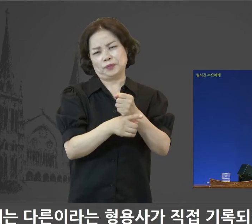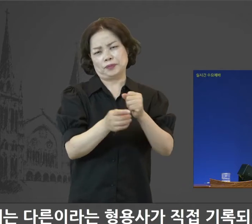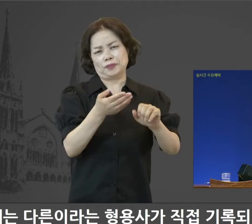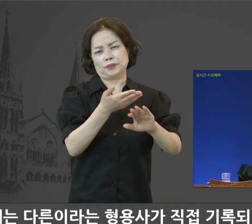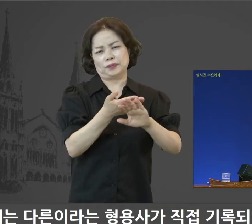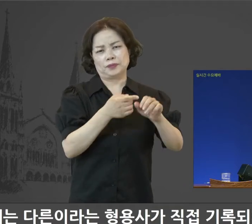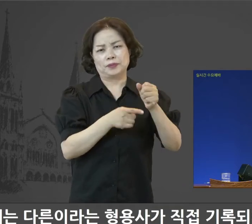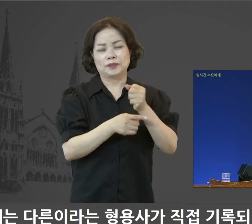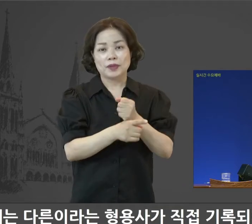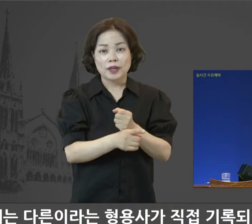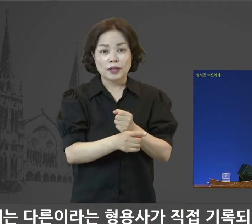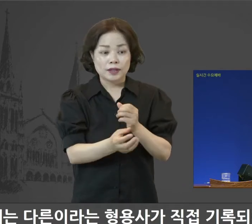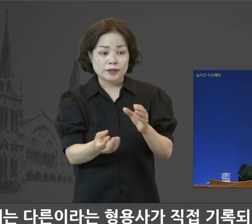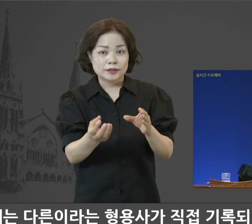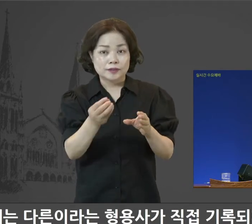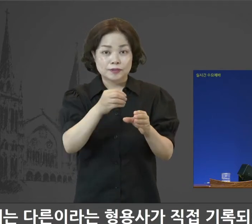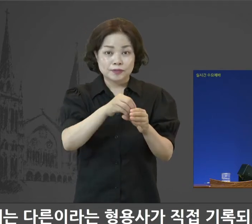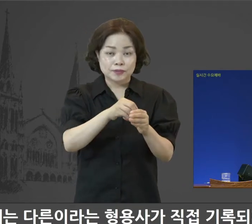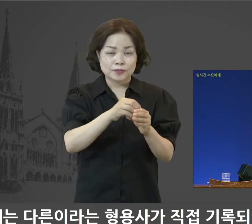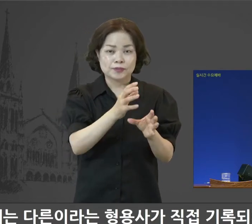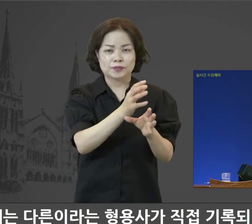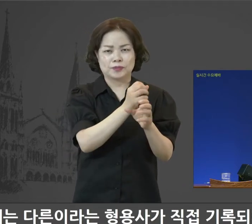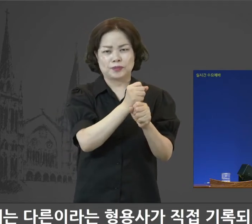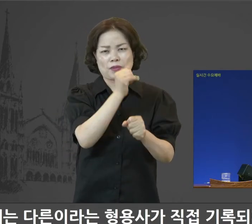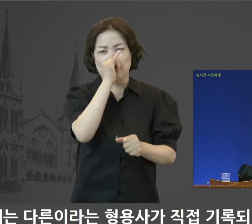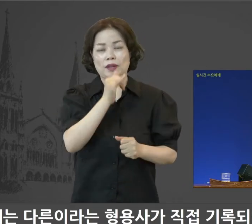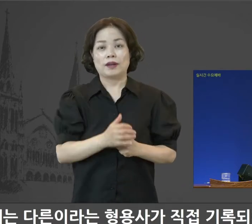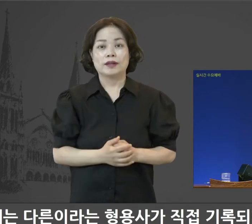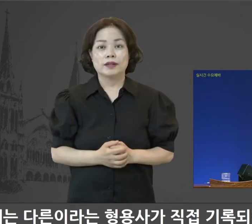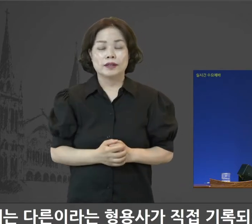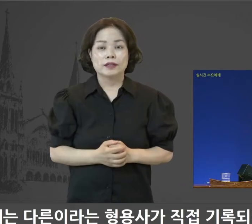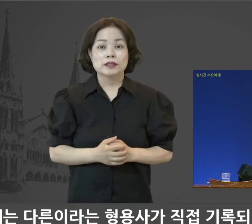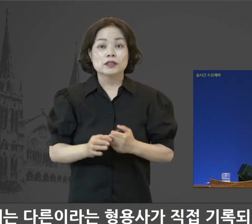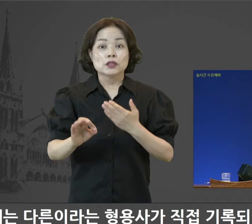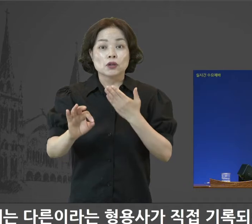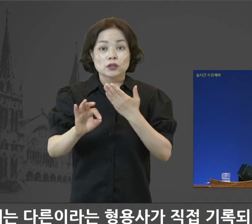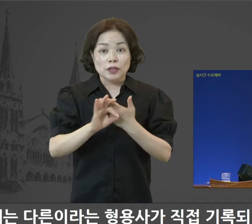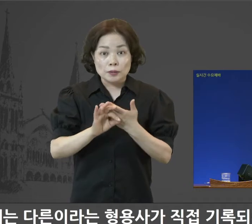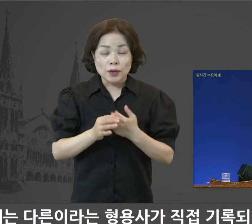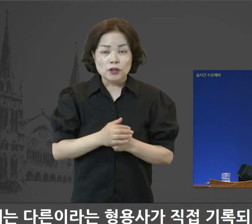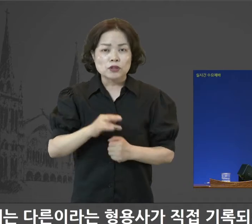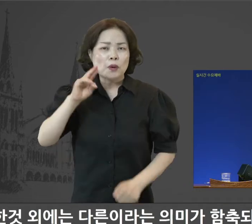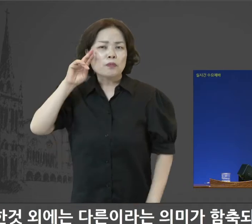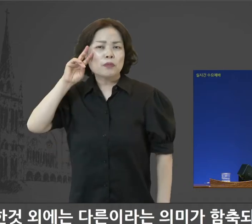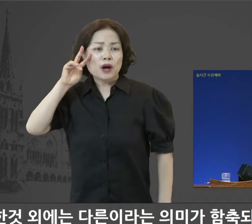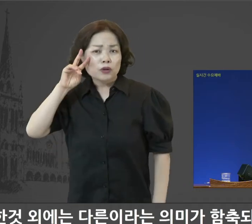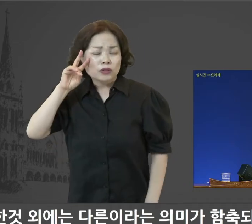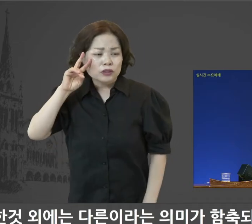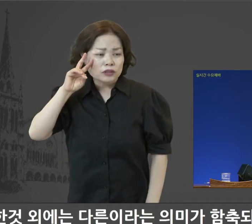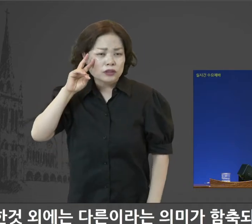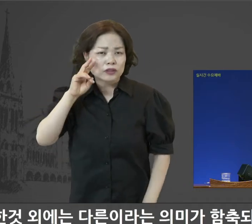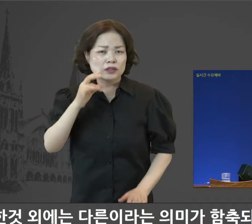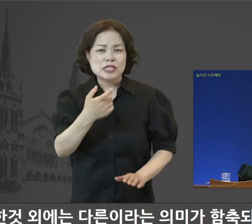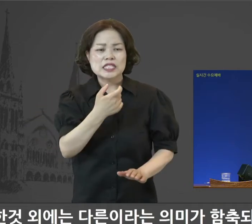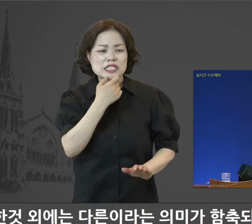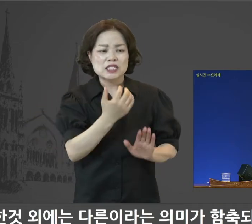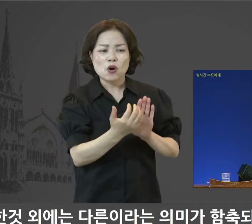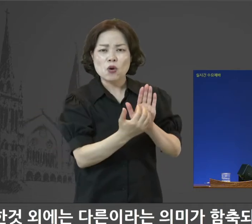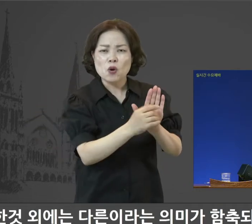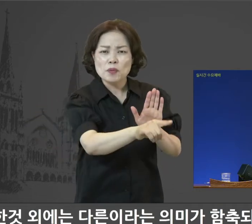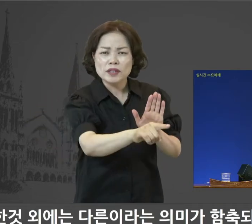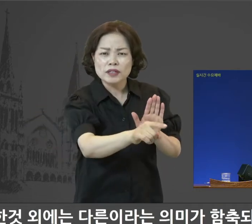다른이라는 의미가 함축되어 있는 것이죠. 그렇다면 바울이 그토록 경계했던 이